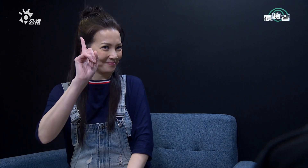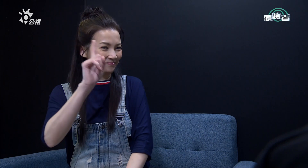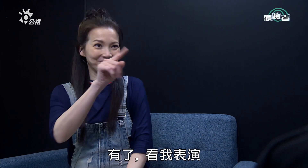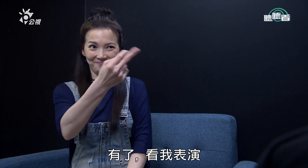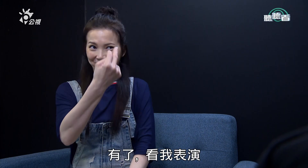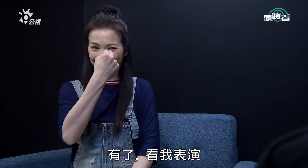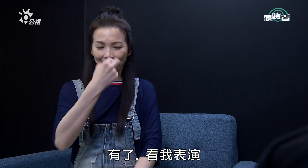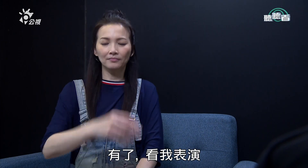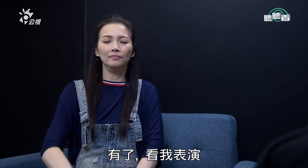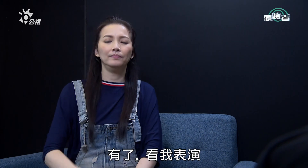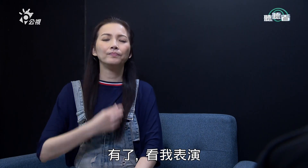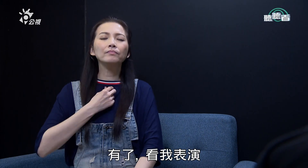哎，有了，看我表演啊！